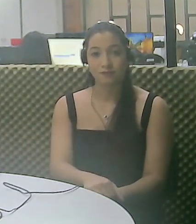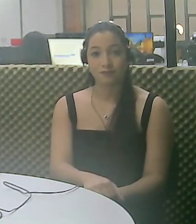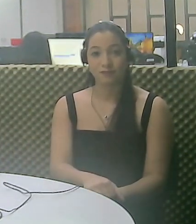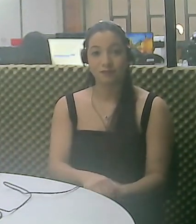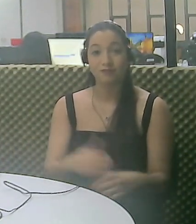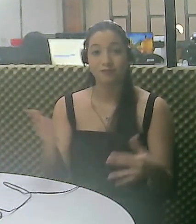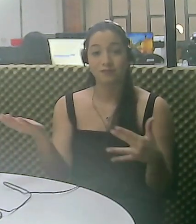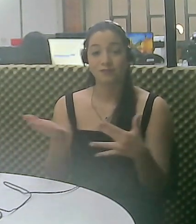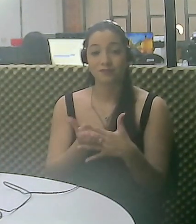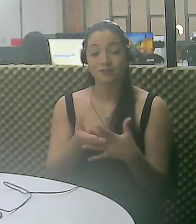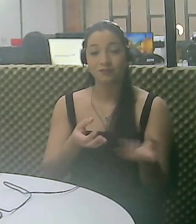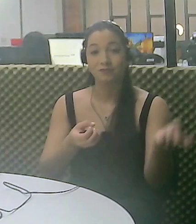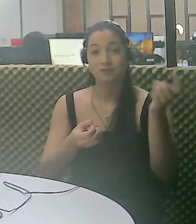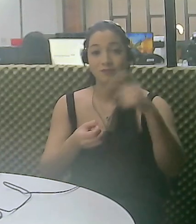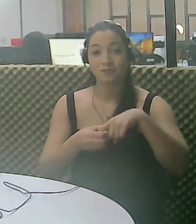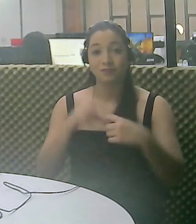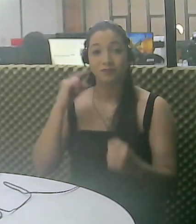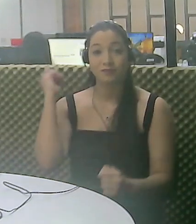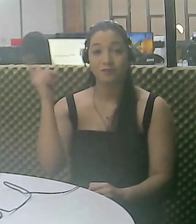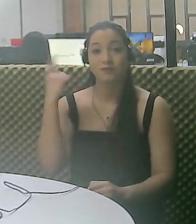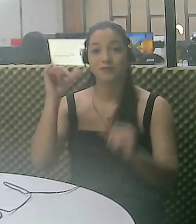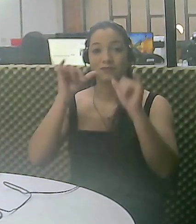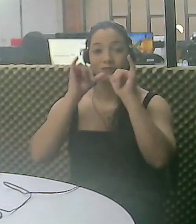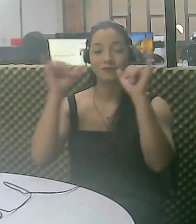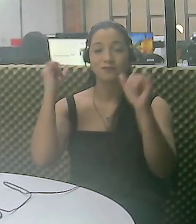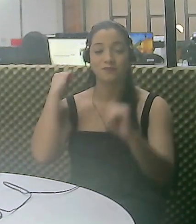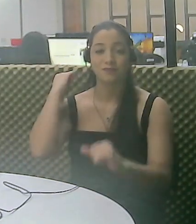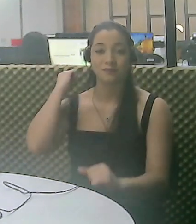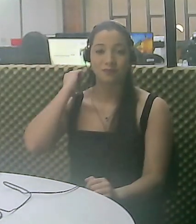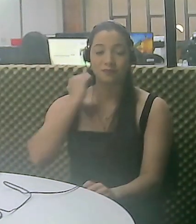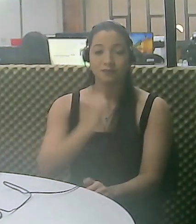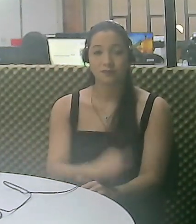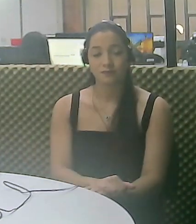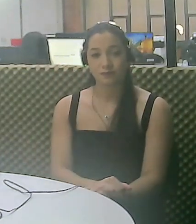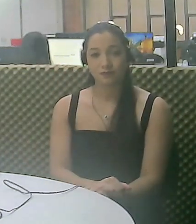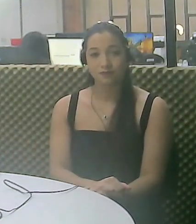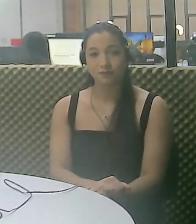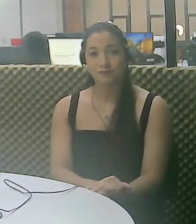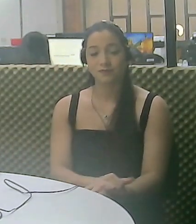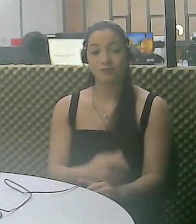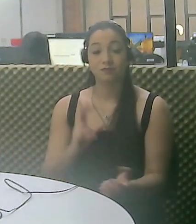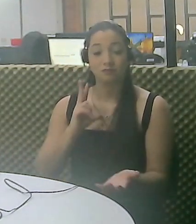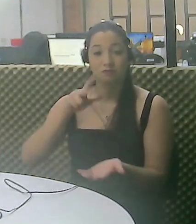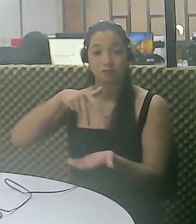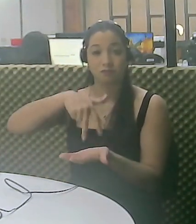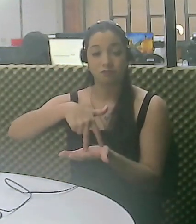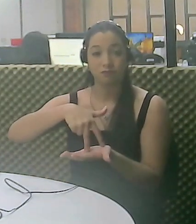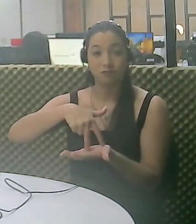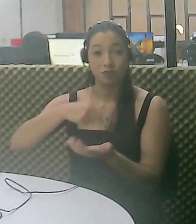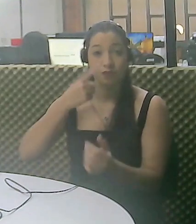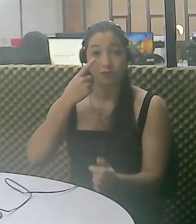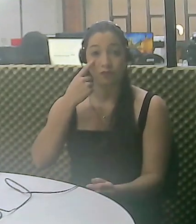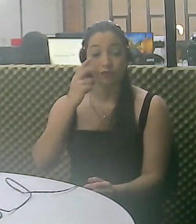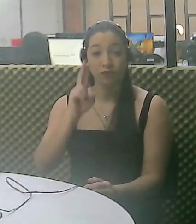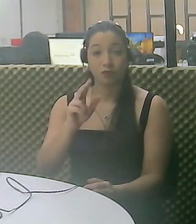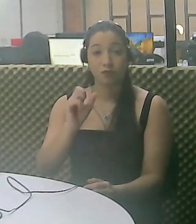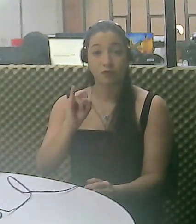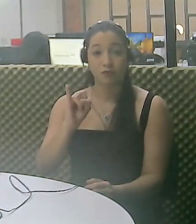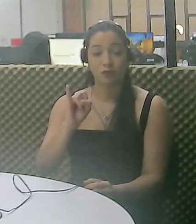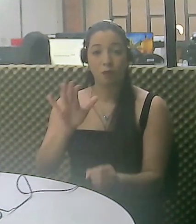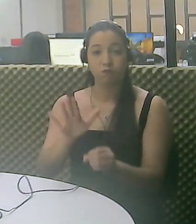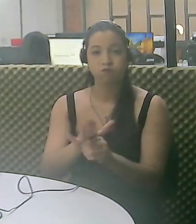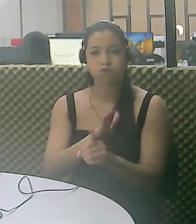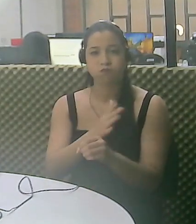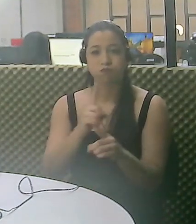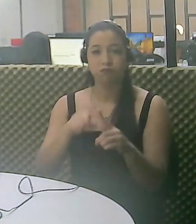Vamos para um rápido intervalo e já voltamos com um giro de notícias. Estou em frente ao pronto atendimento de uma UAI que está cheia porque